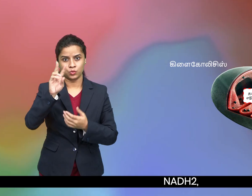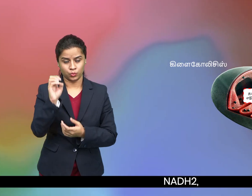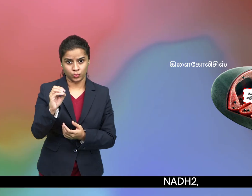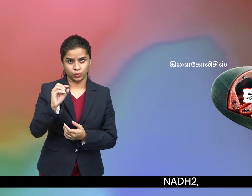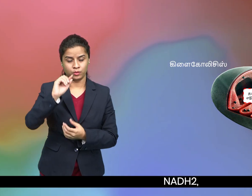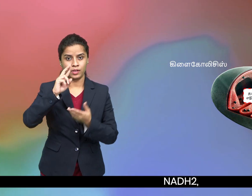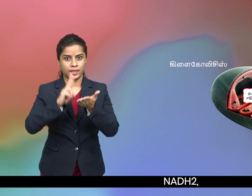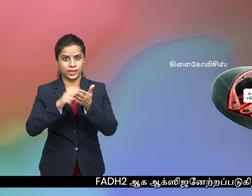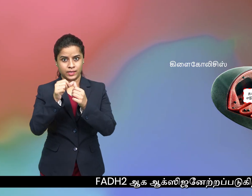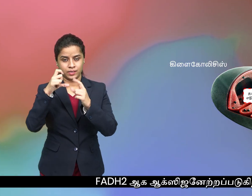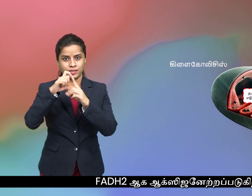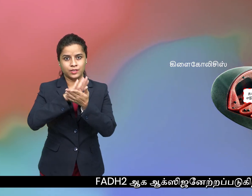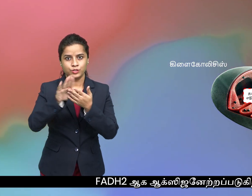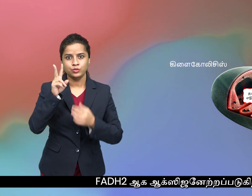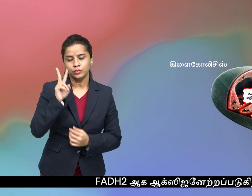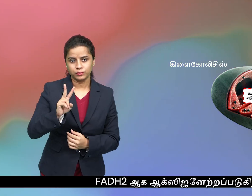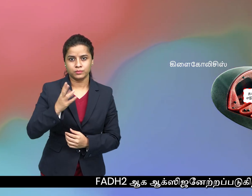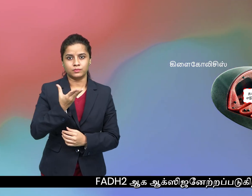NADH2, FADH2 ஆக